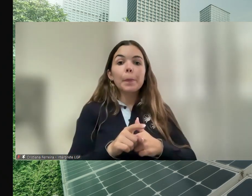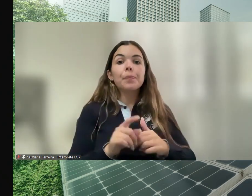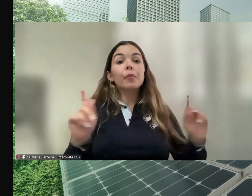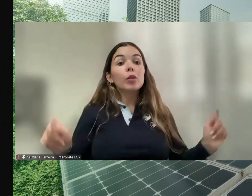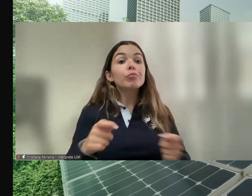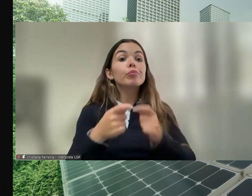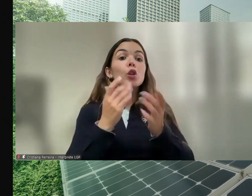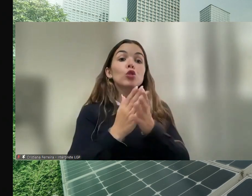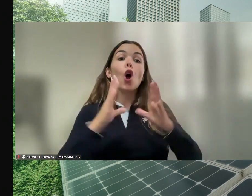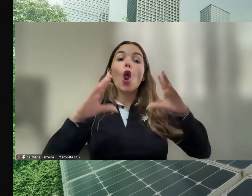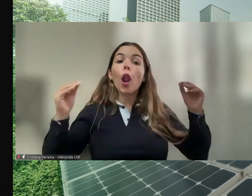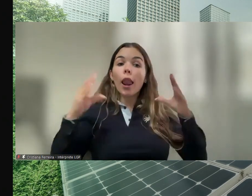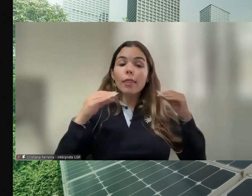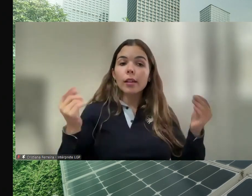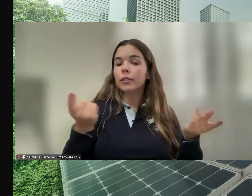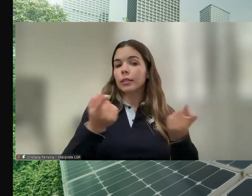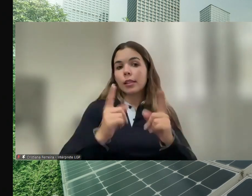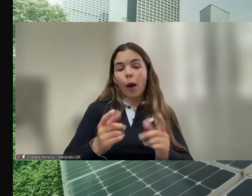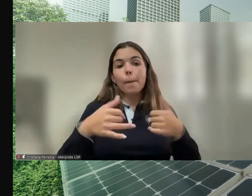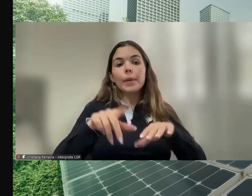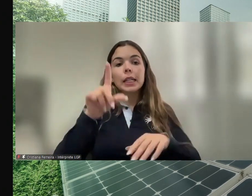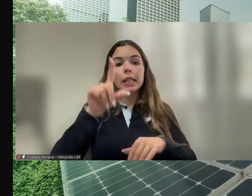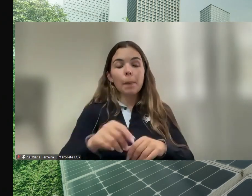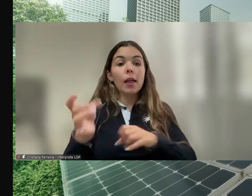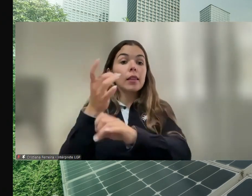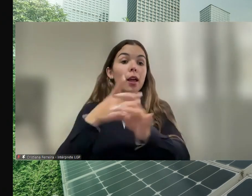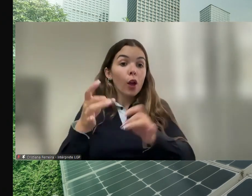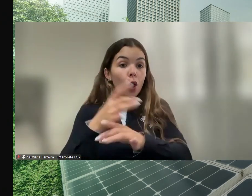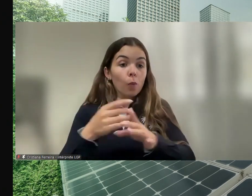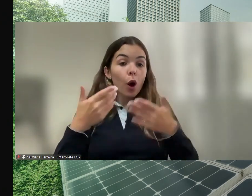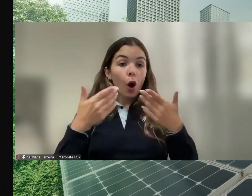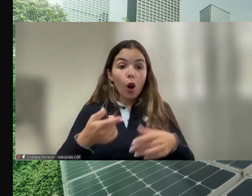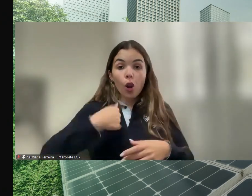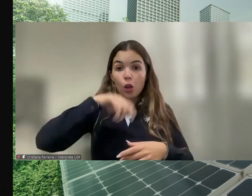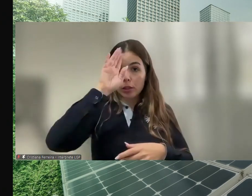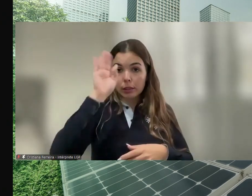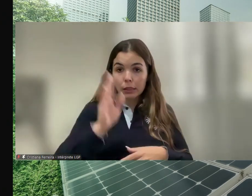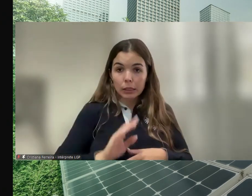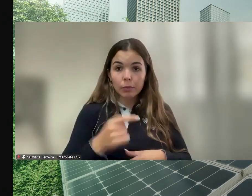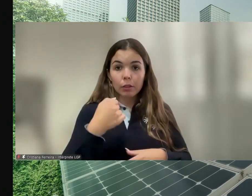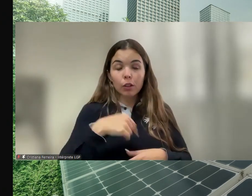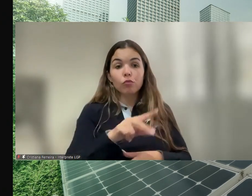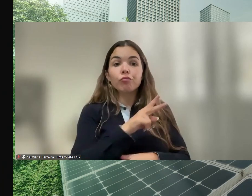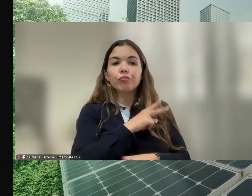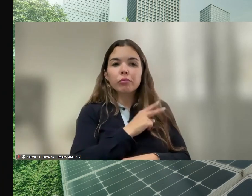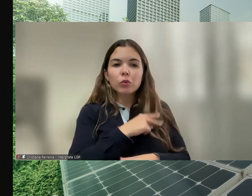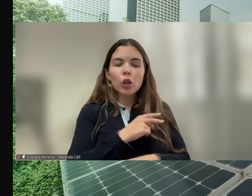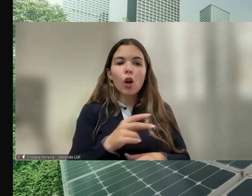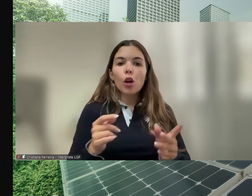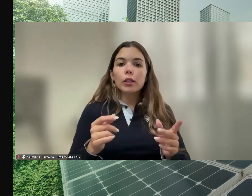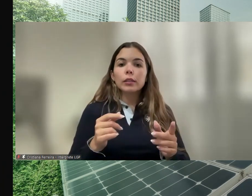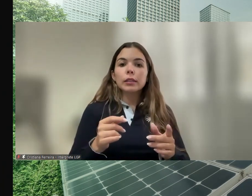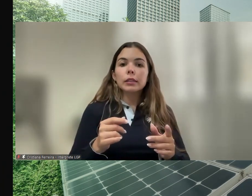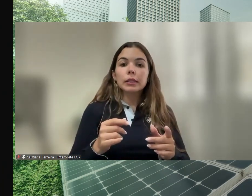na Holanda, mas também na Europa. E agora sabemos que temos um comissário dedicado à questão da